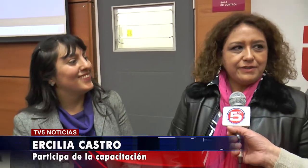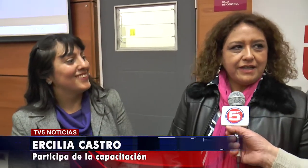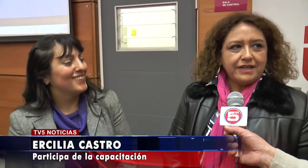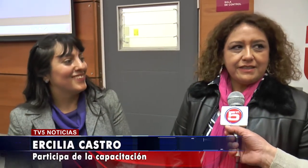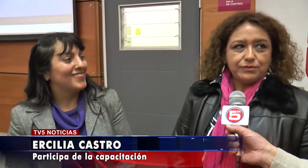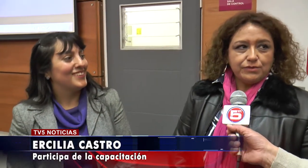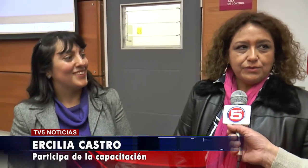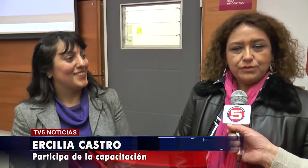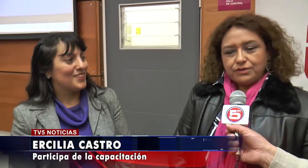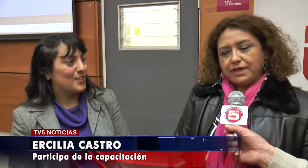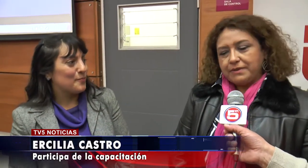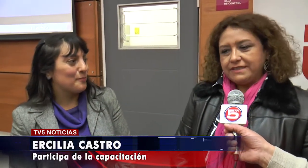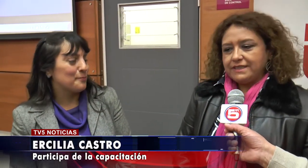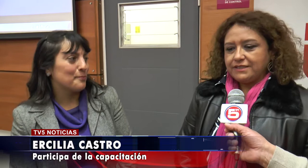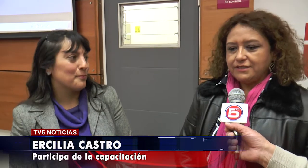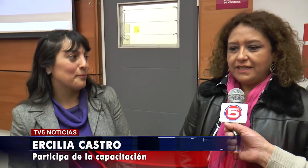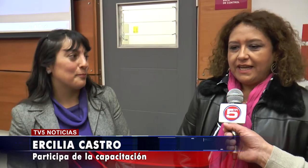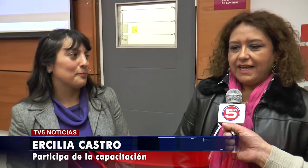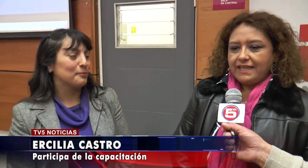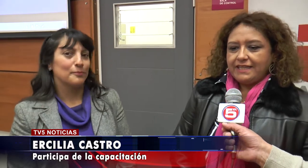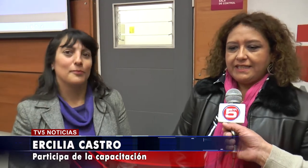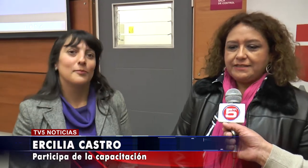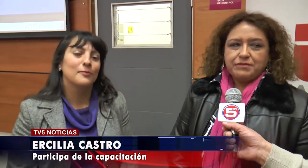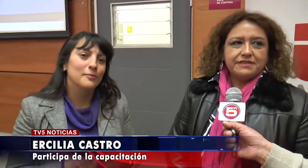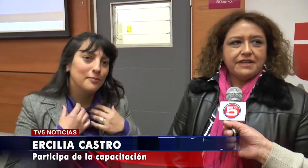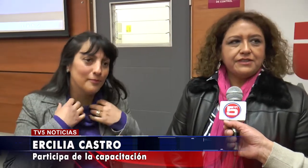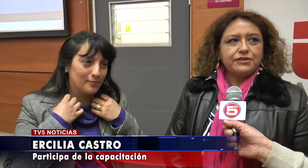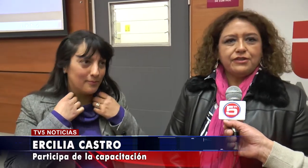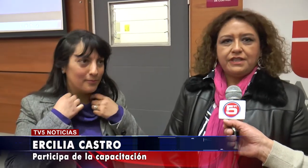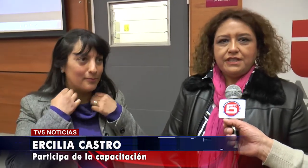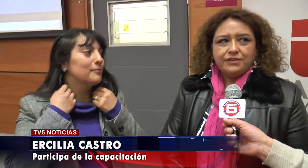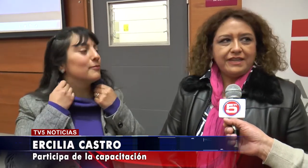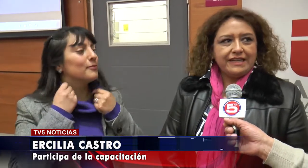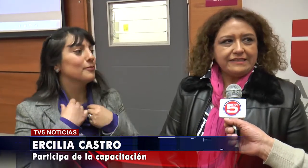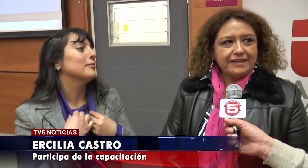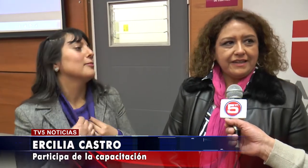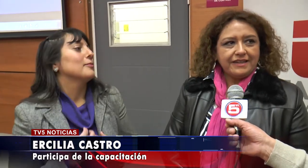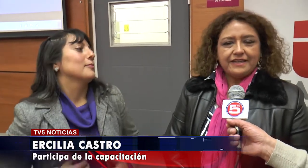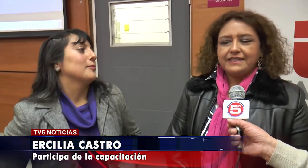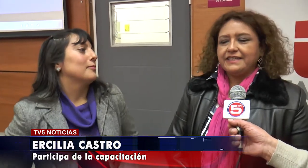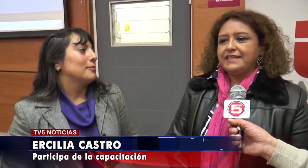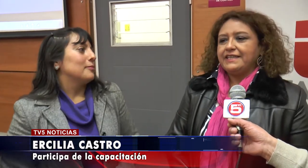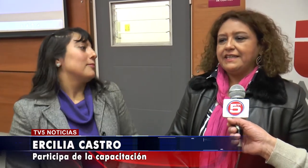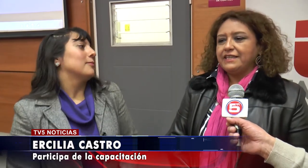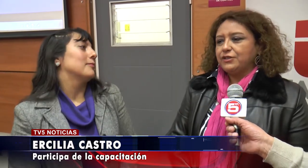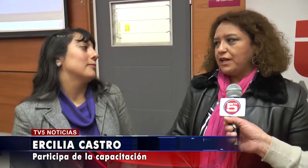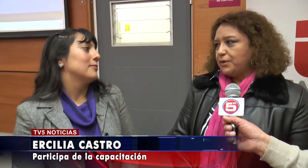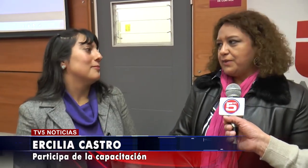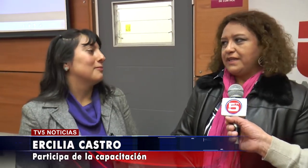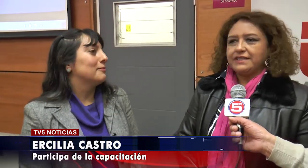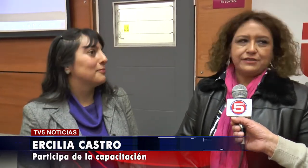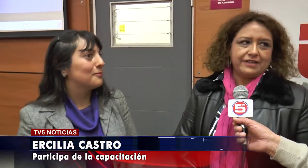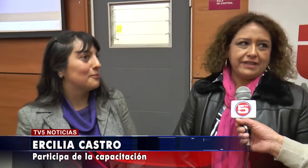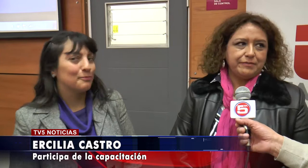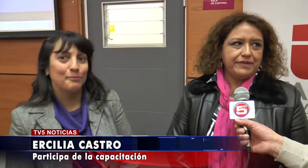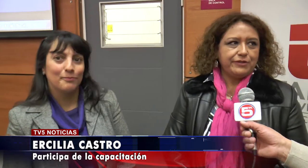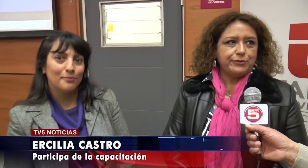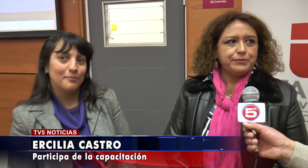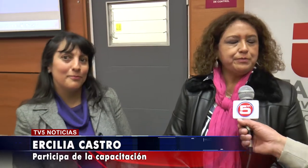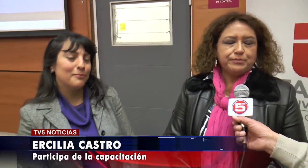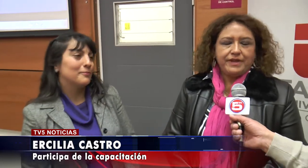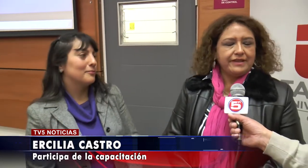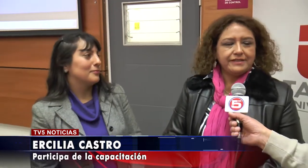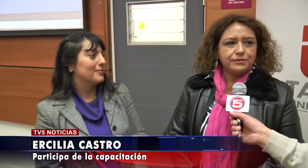participaba de un curso de capacitación y siempre trabajando con los niños en la sala y con la comunidad de sorda.